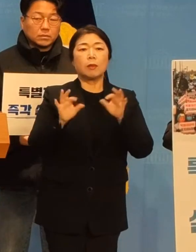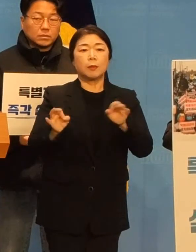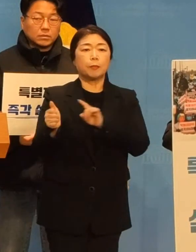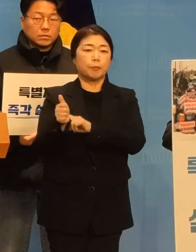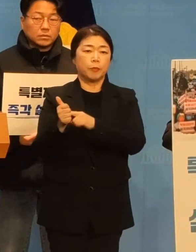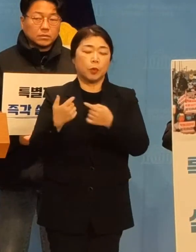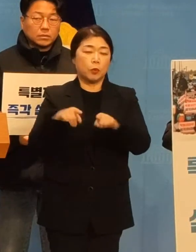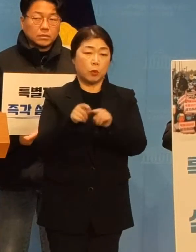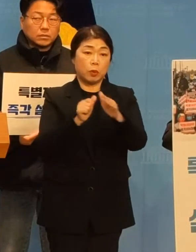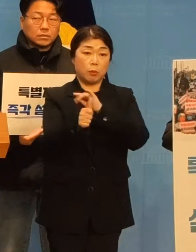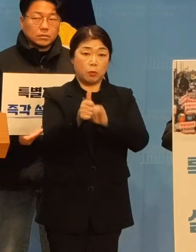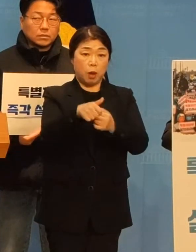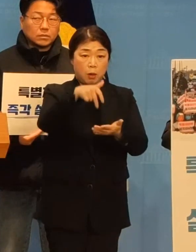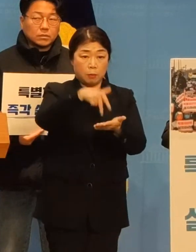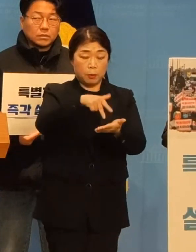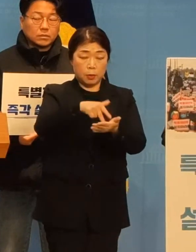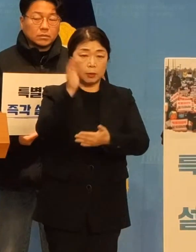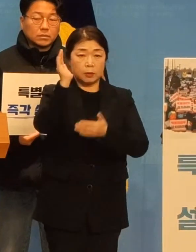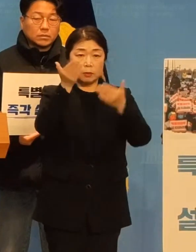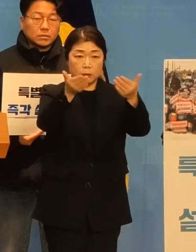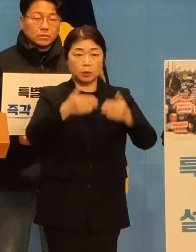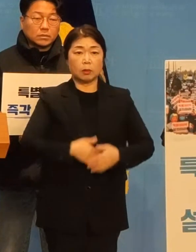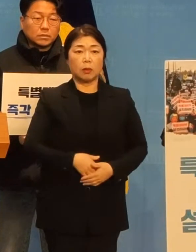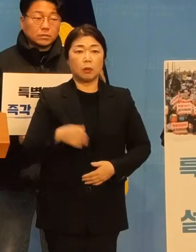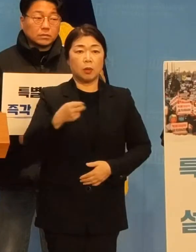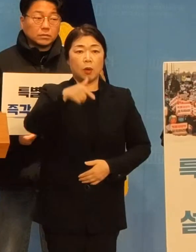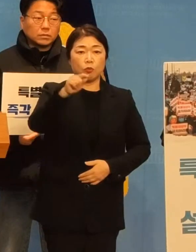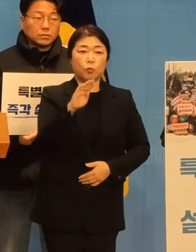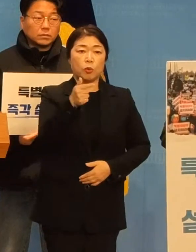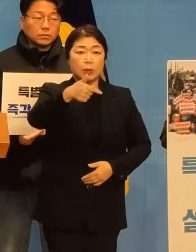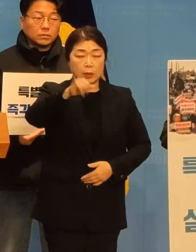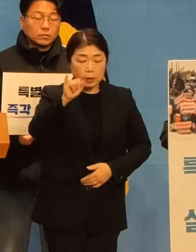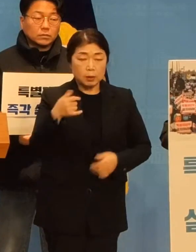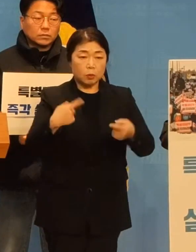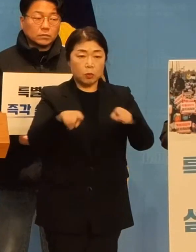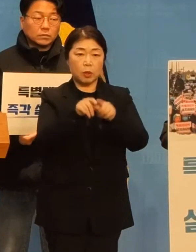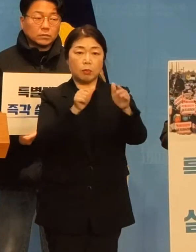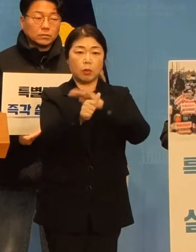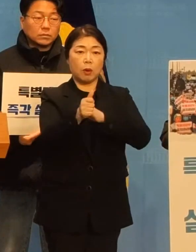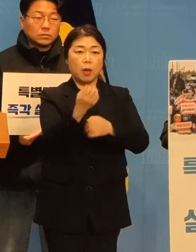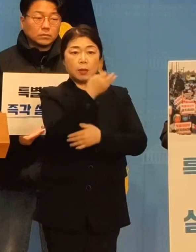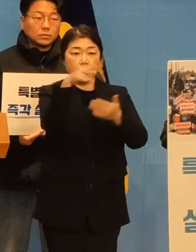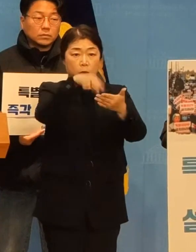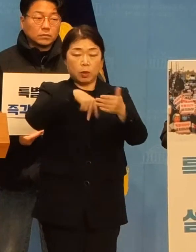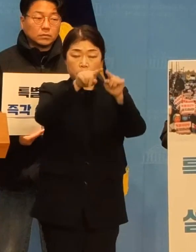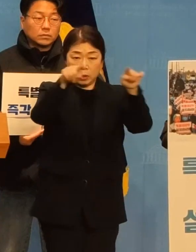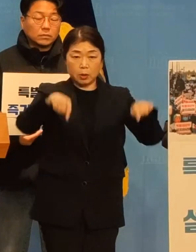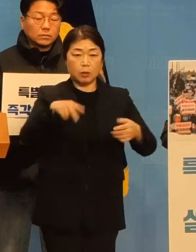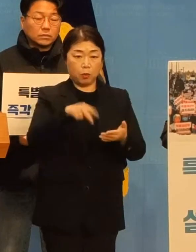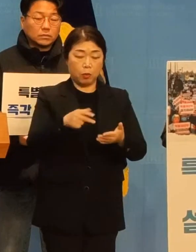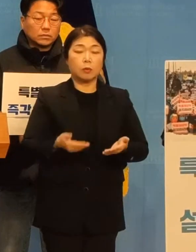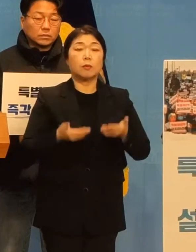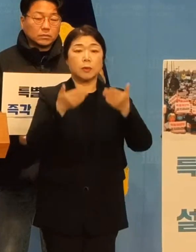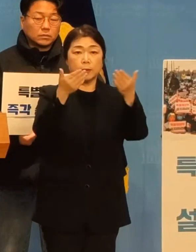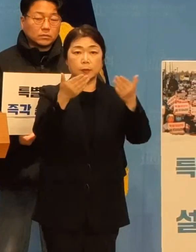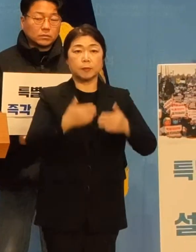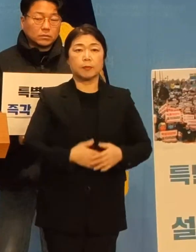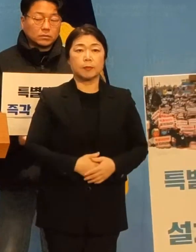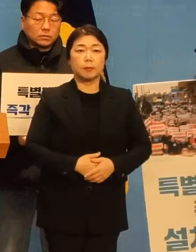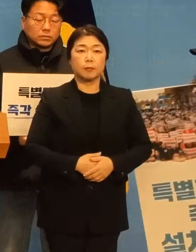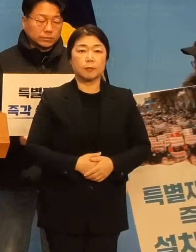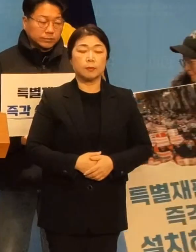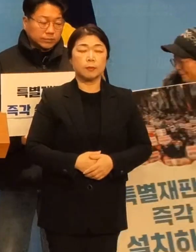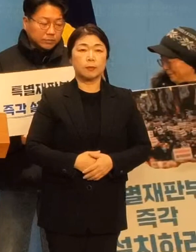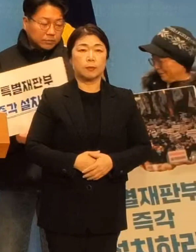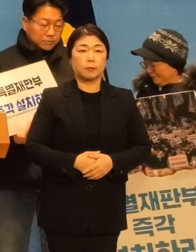공동대표님께서 관련한 입장을 말씀해 주시겠고요. 우리 구본기 공동대표님께서 저희 기자회견문을 낭독하는 순서로 이어가겠습니다.